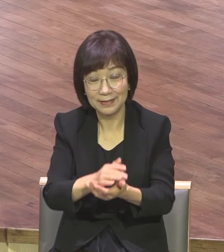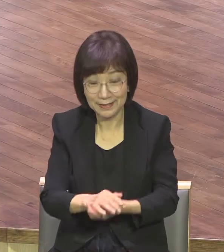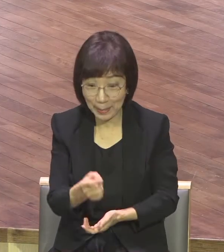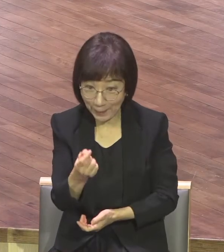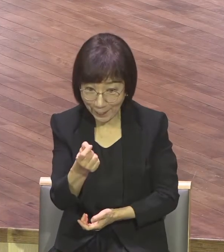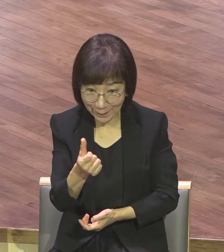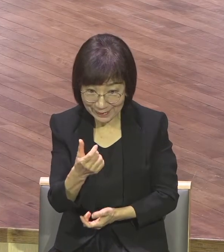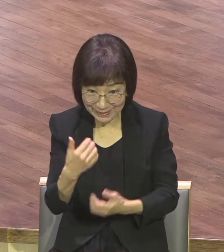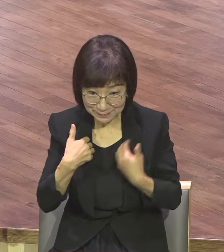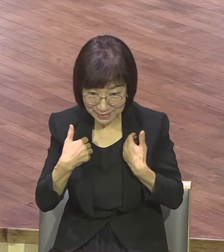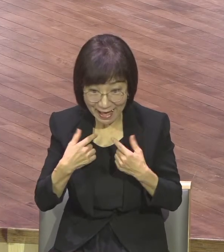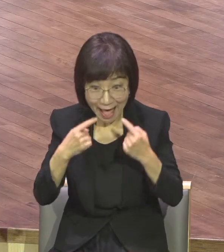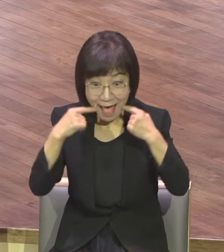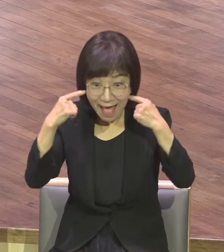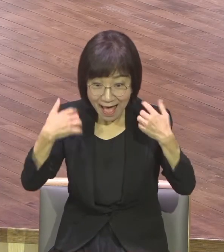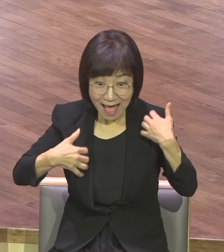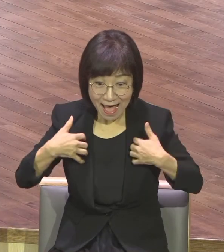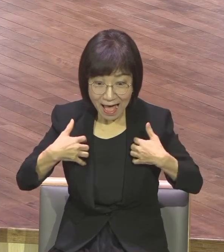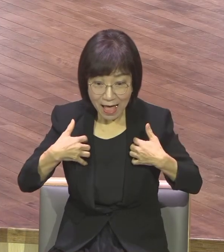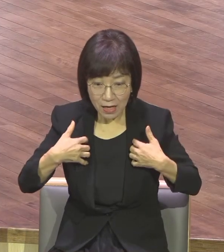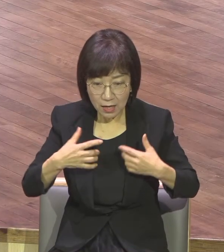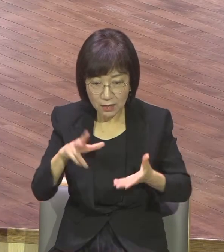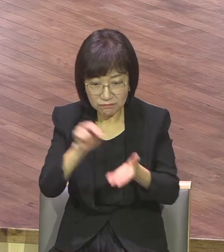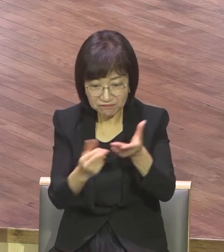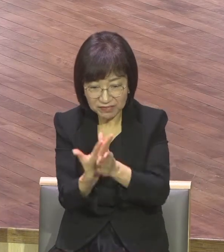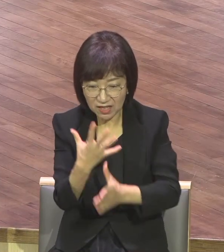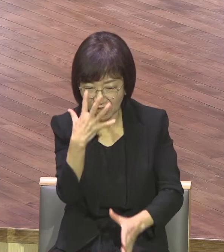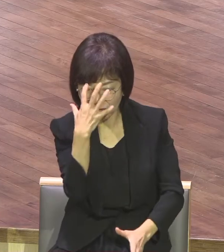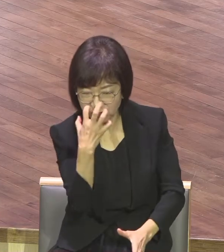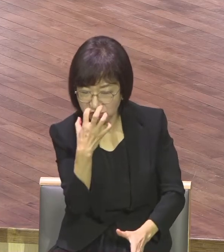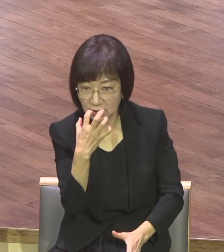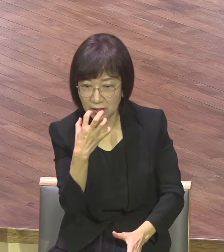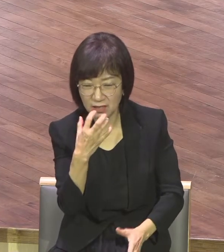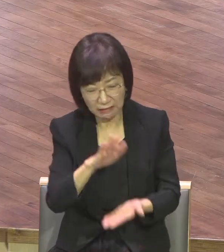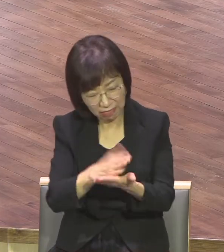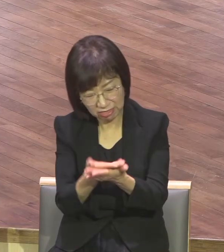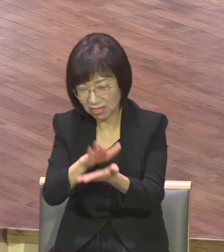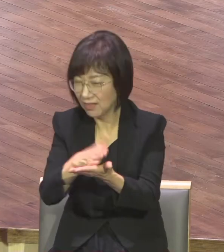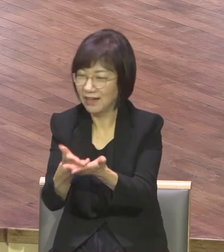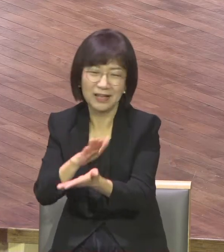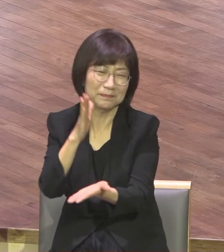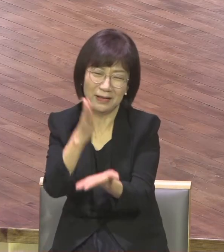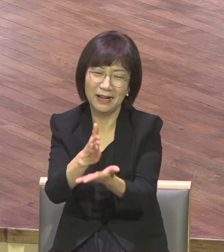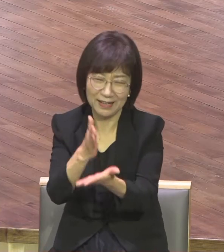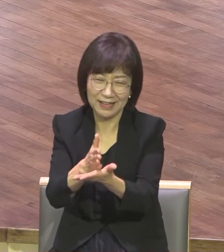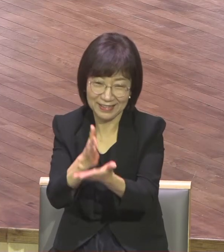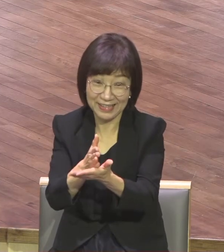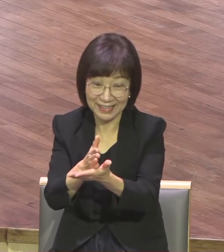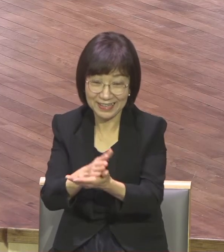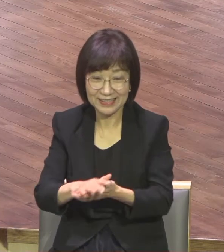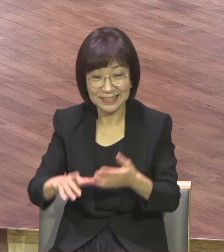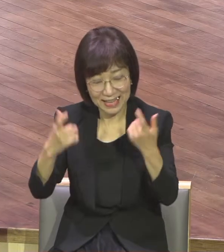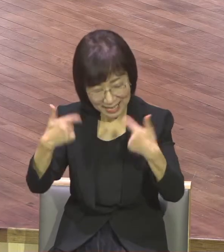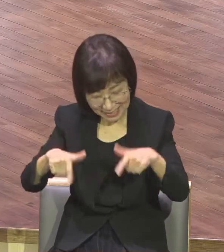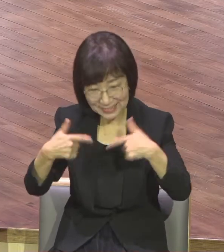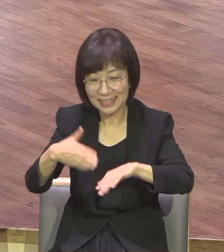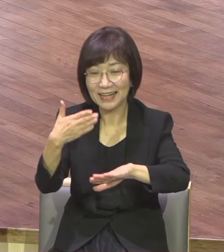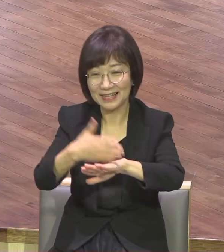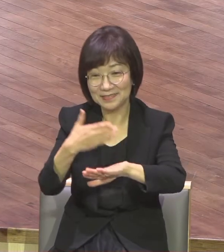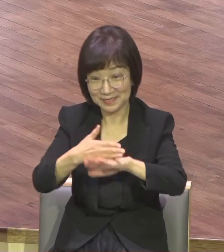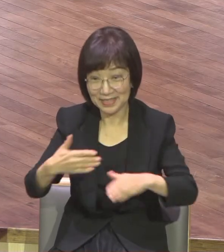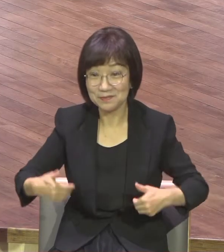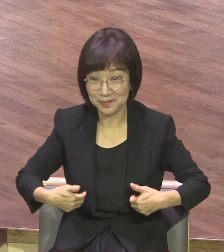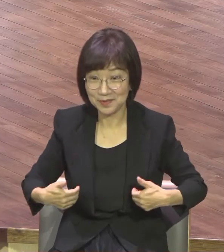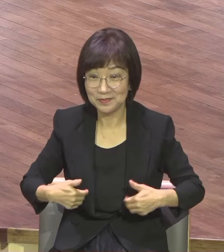우리는 모든 문제, 사건, 다양한 환경과 행편에도 감사를 주셔야 돼요. 오늘 본문 제목이 뭐예요?